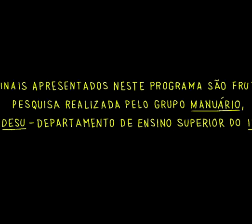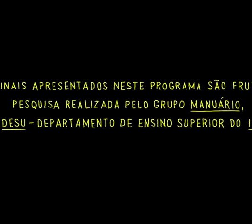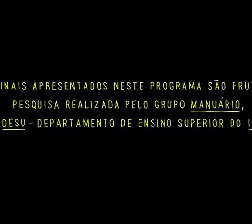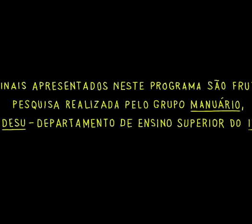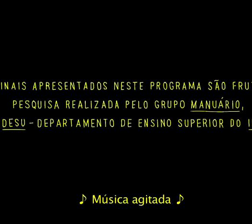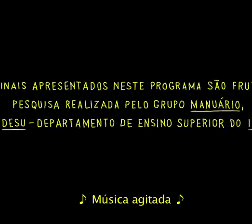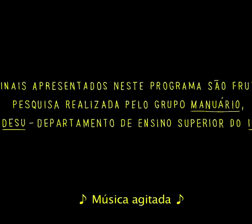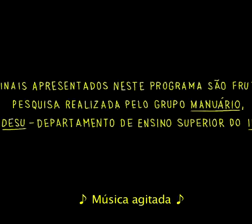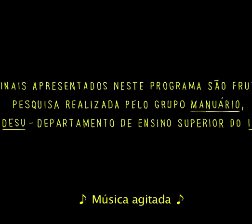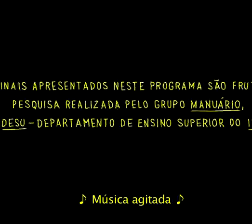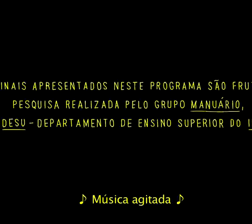Tchau!